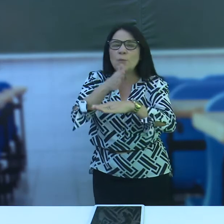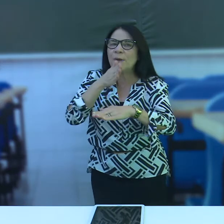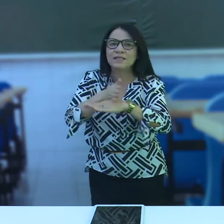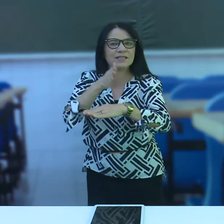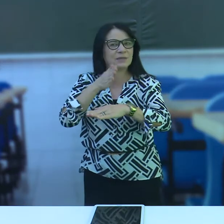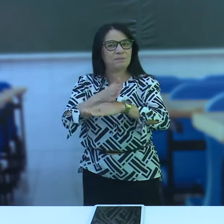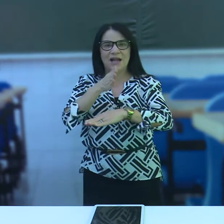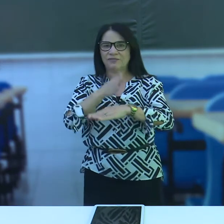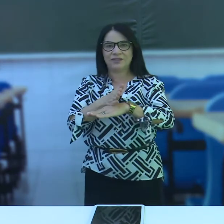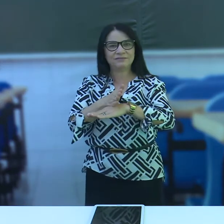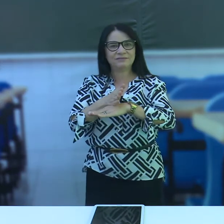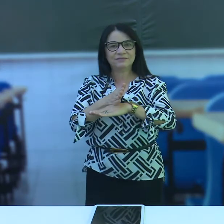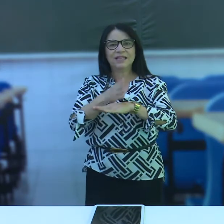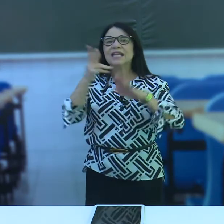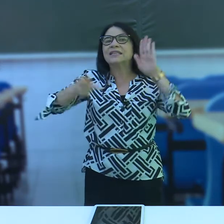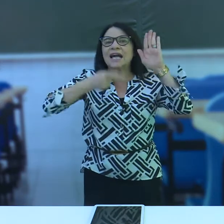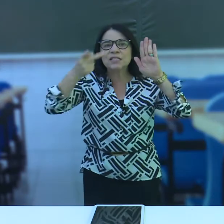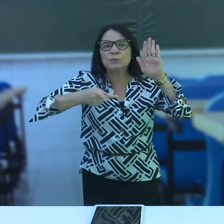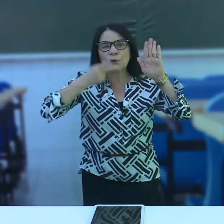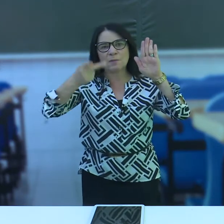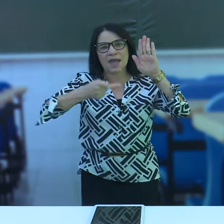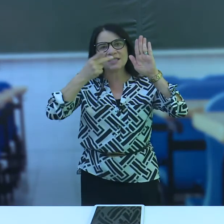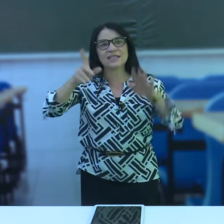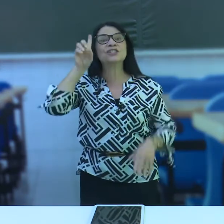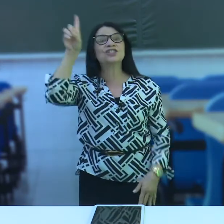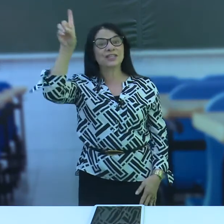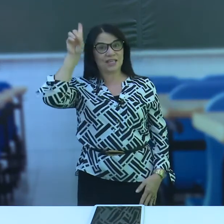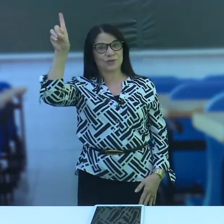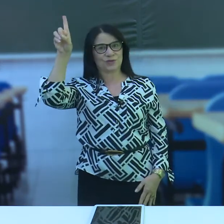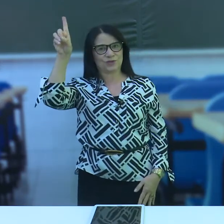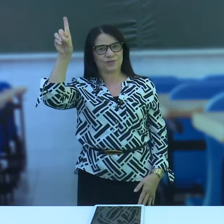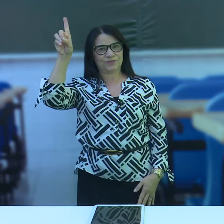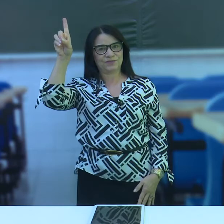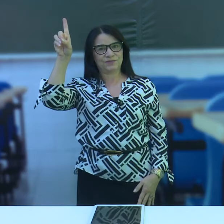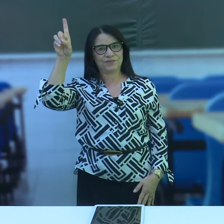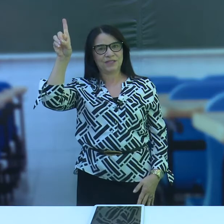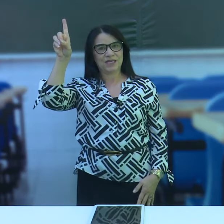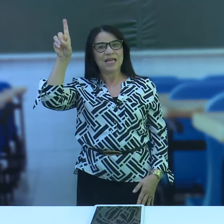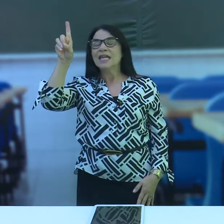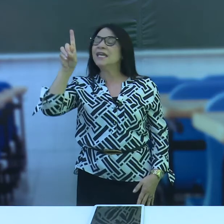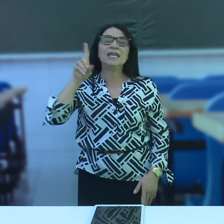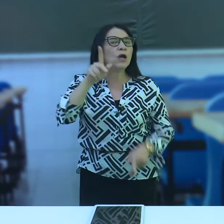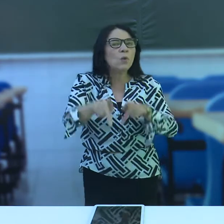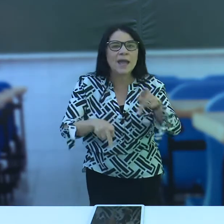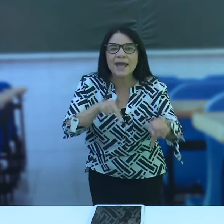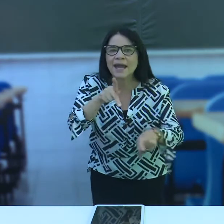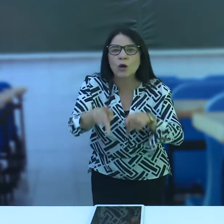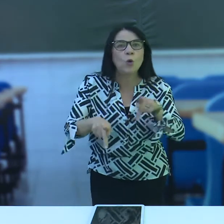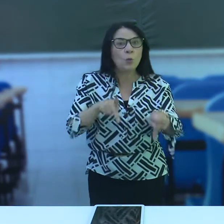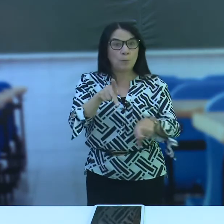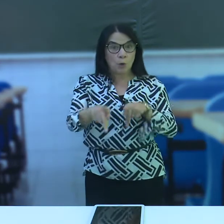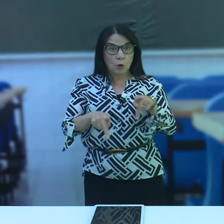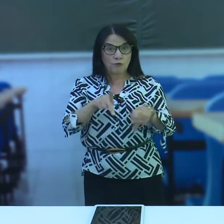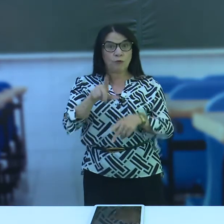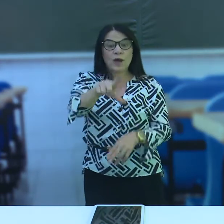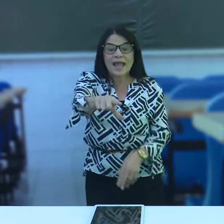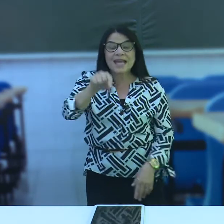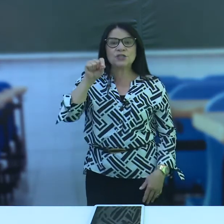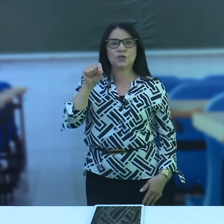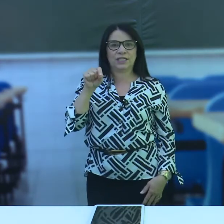não participava das promessas de Deus. E não era o povo